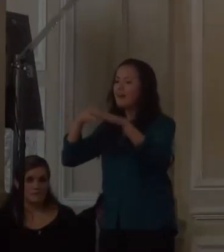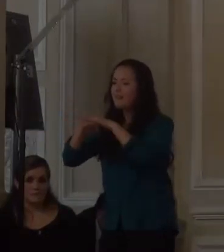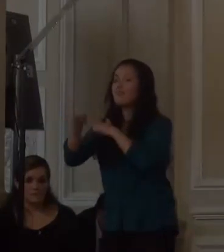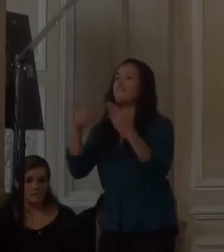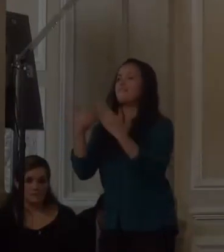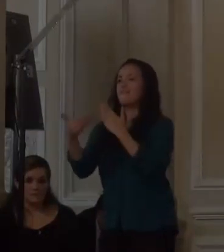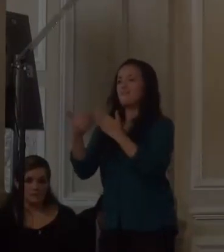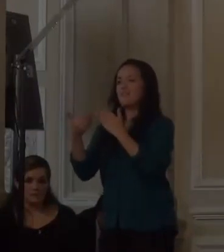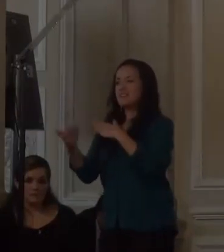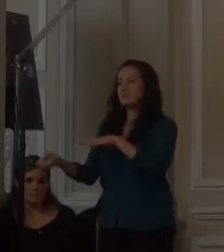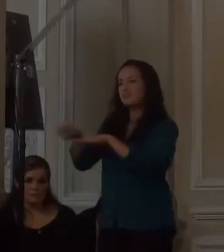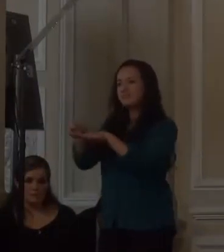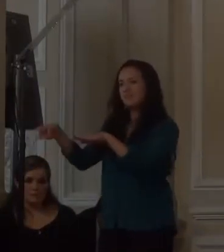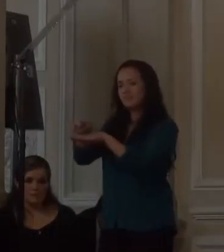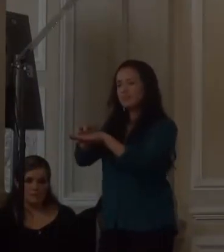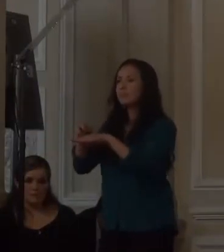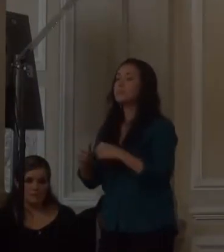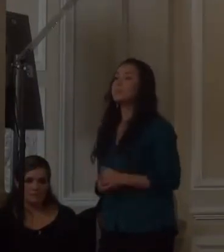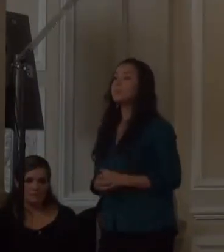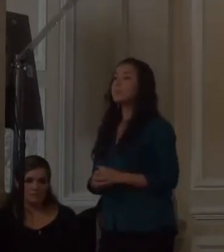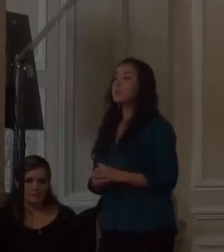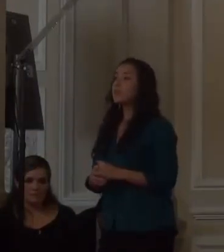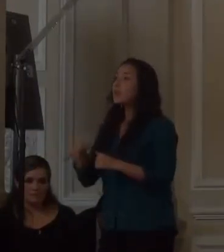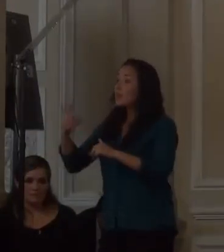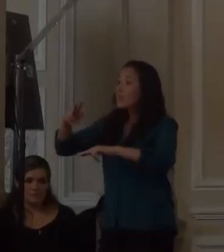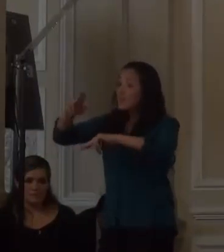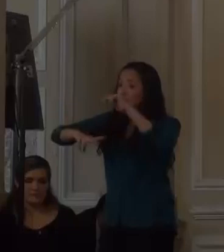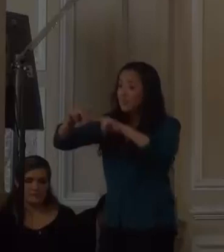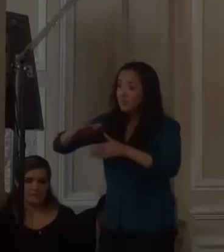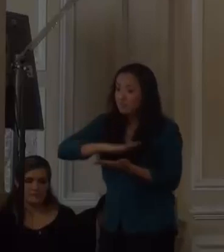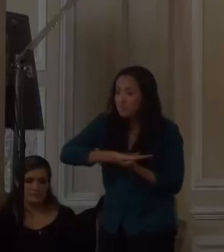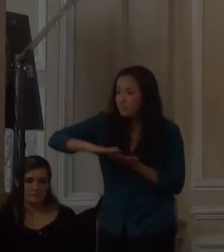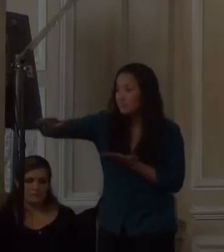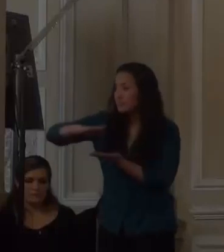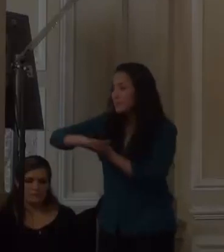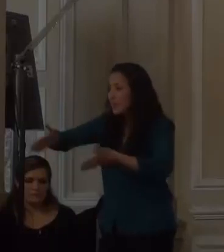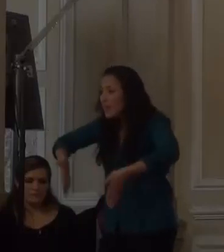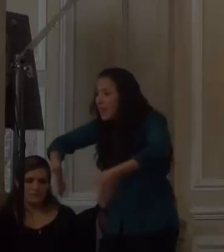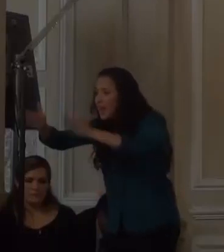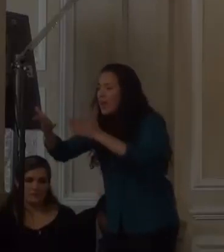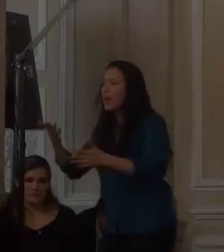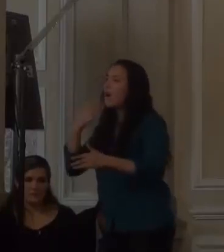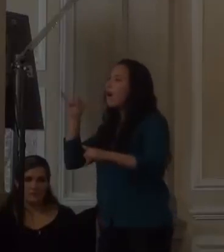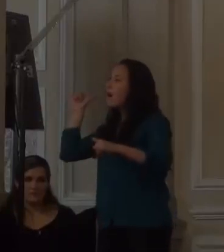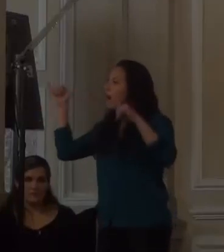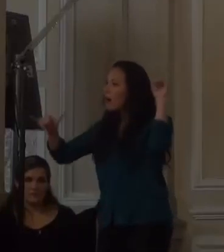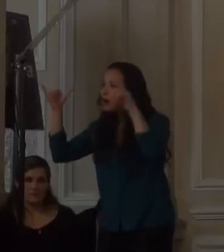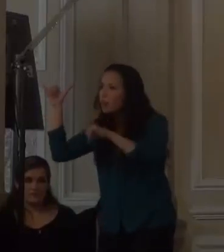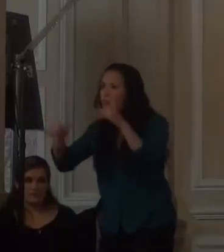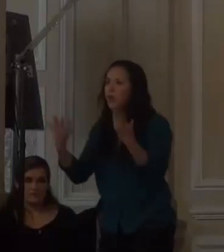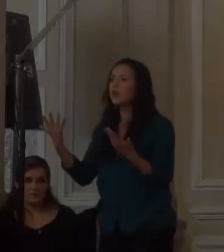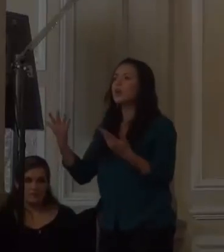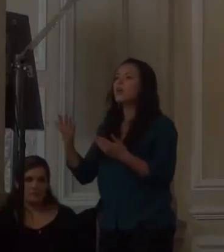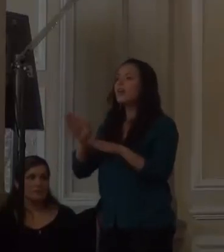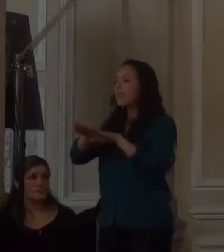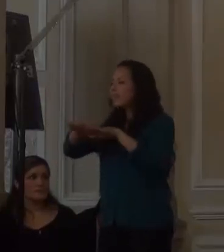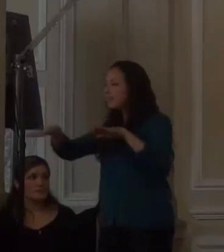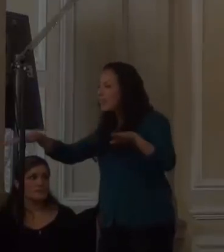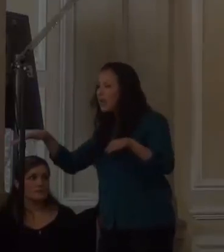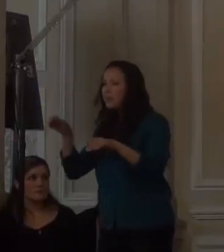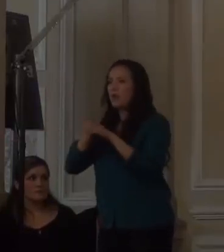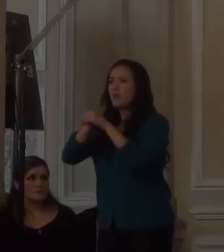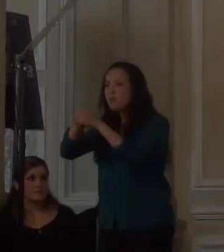fácil acceso. Y en cuanto a la infraestructura vial, los aeropuertos, las terminales de